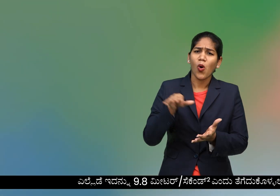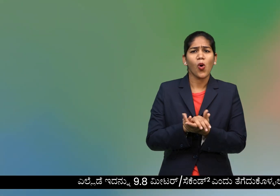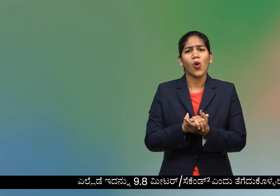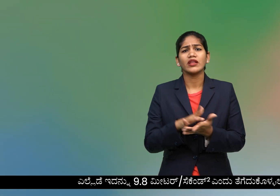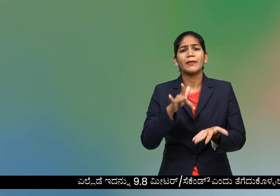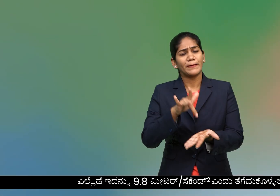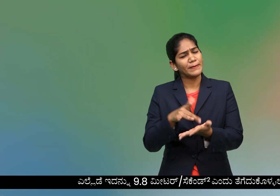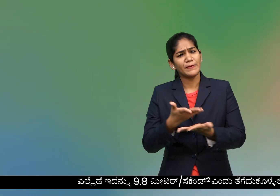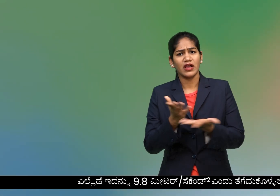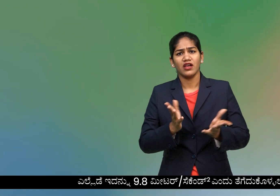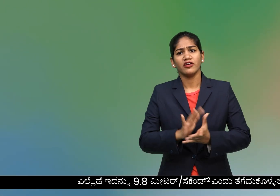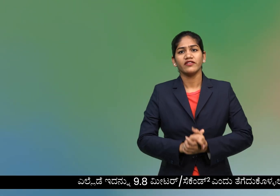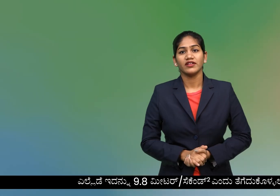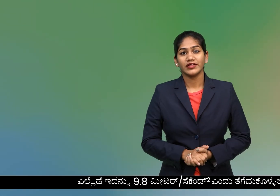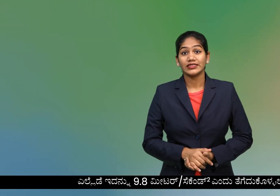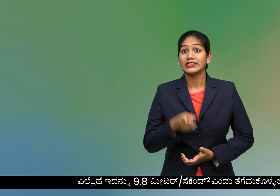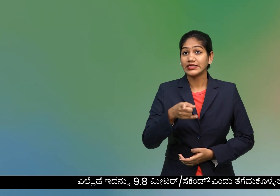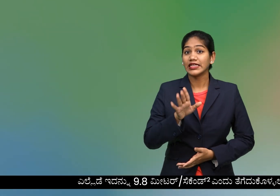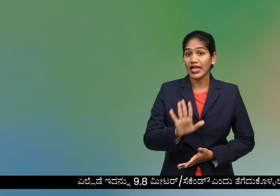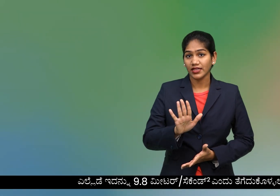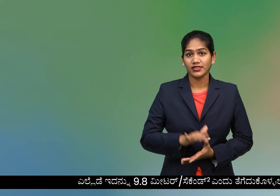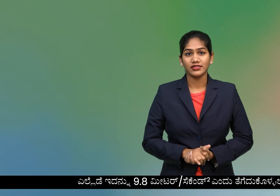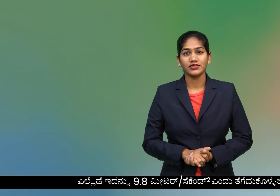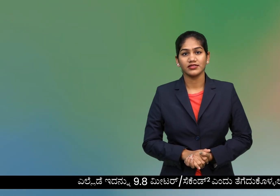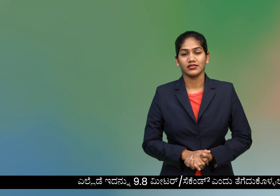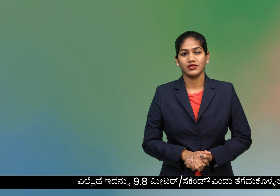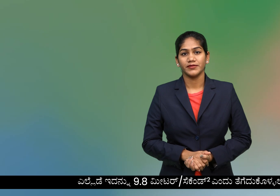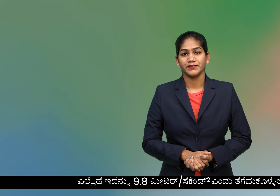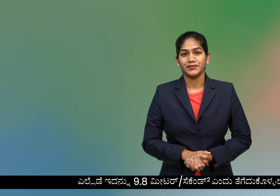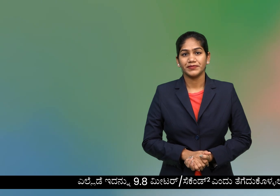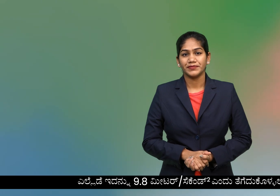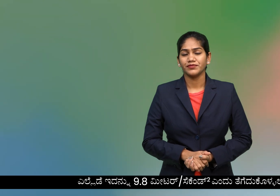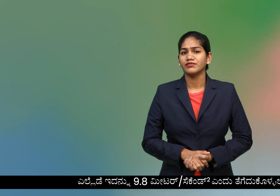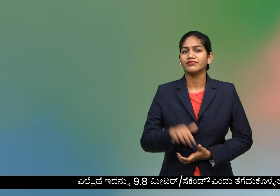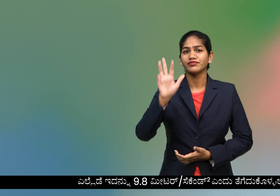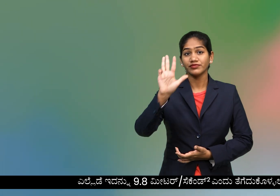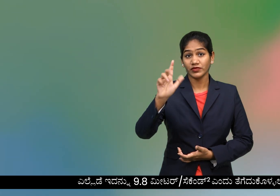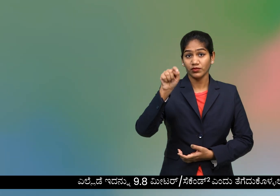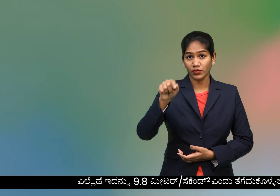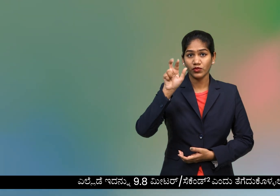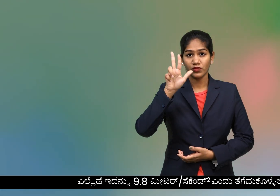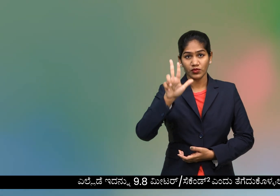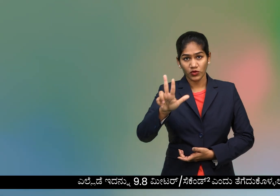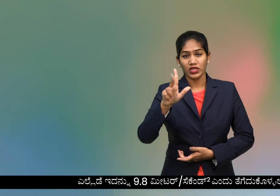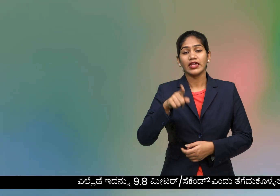ಇದನ್ನು 9.8 ಮೀಟರ್ ಸೆಕೆಂಡ್ 2 ಎಂದು ತೆಗೆದುಕೊಳ್ಳಲಾಗುತ್ತದೆ.